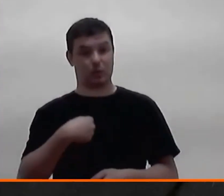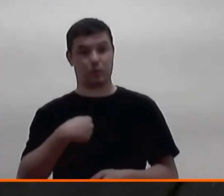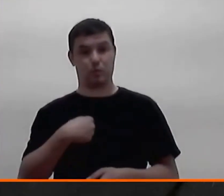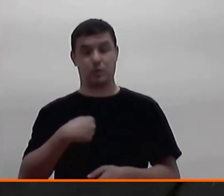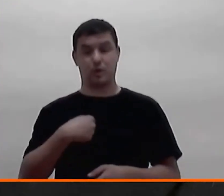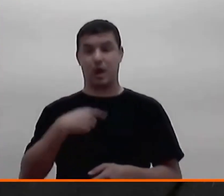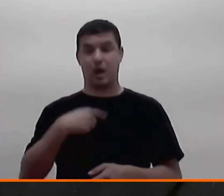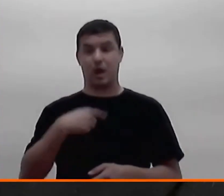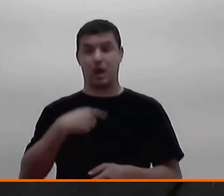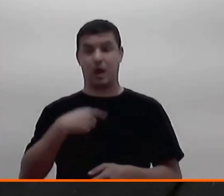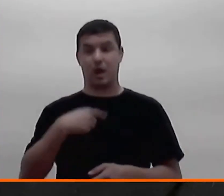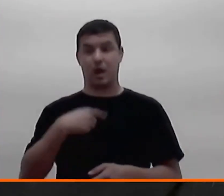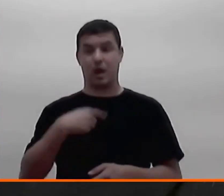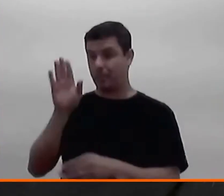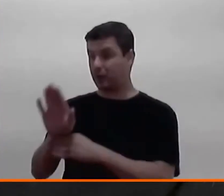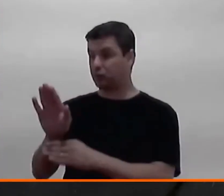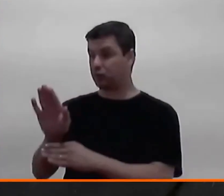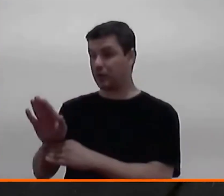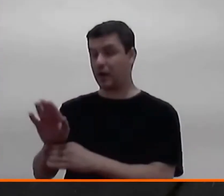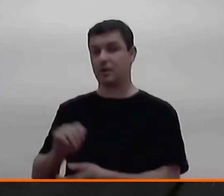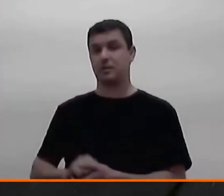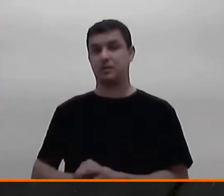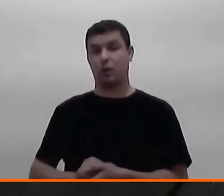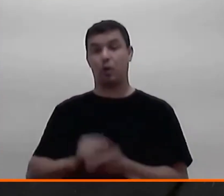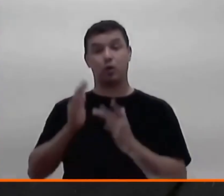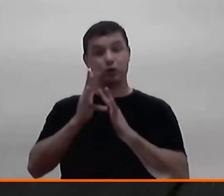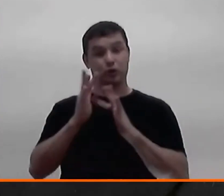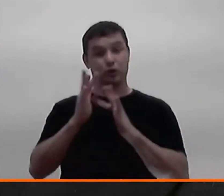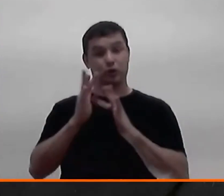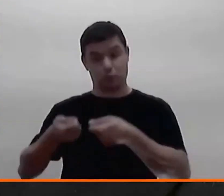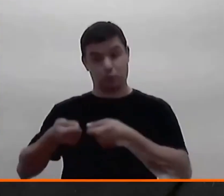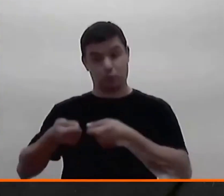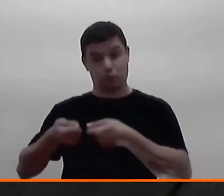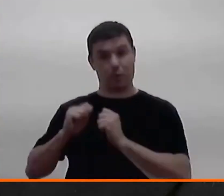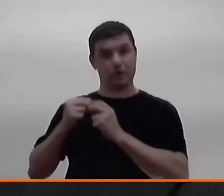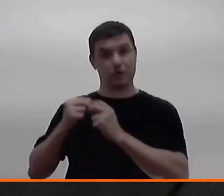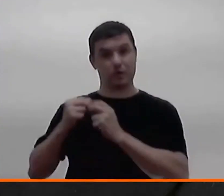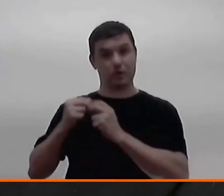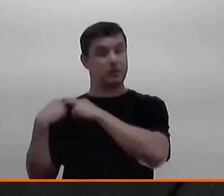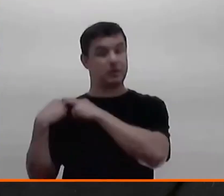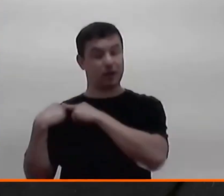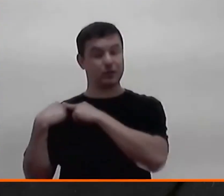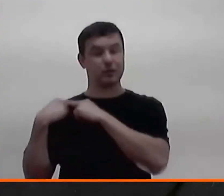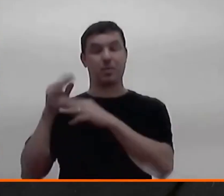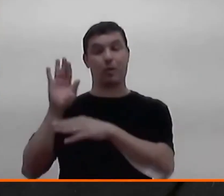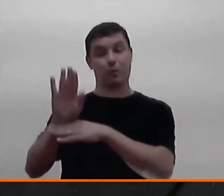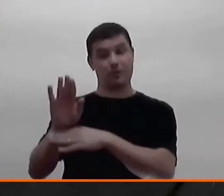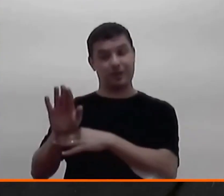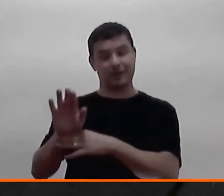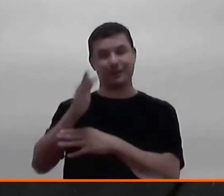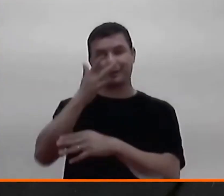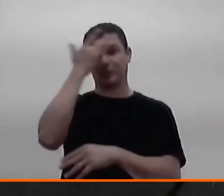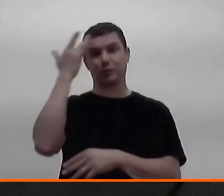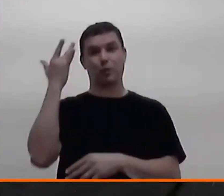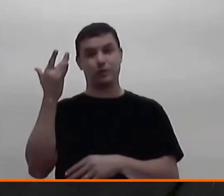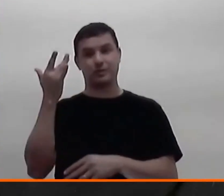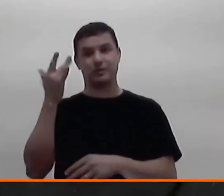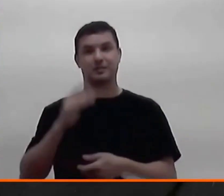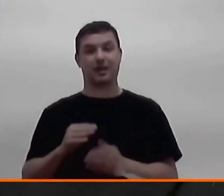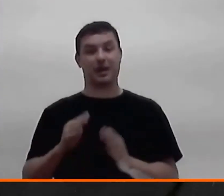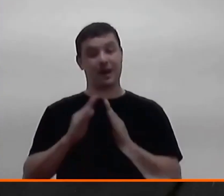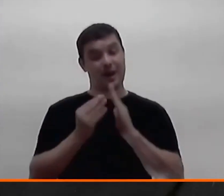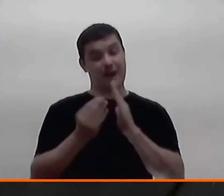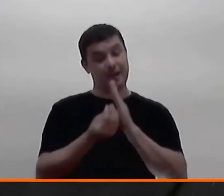nós. Amém? Quer ser hospedeiro? Na hospedaria? Vamos cuidar